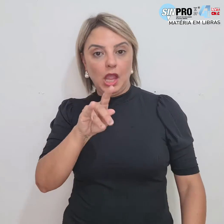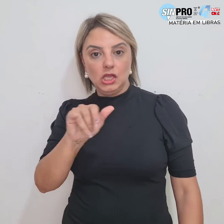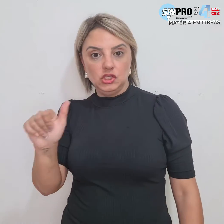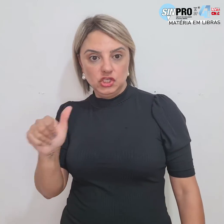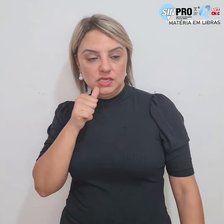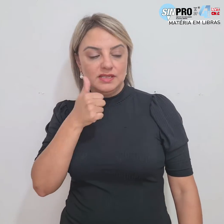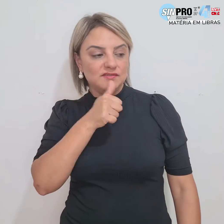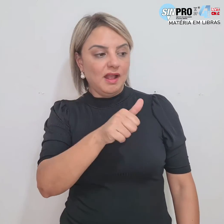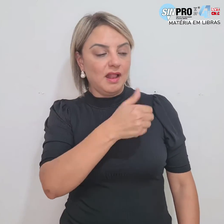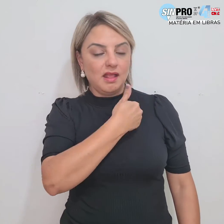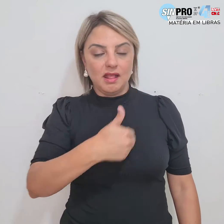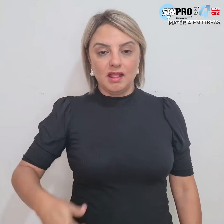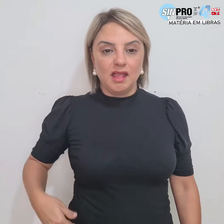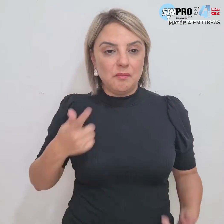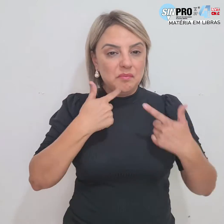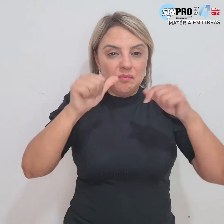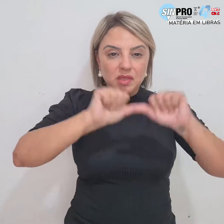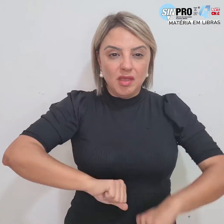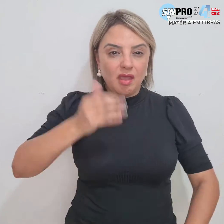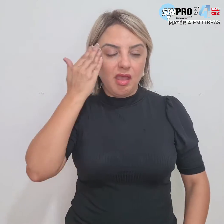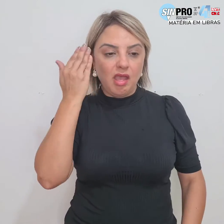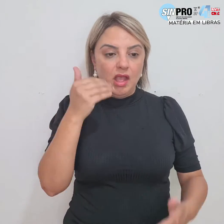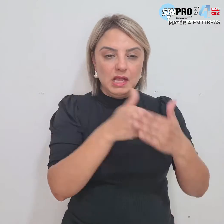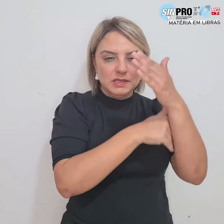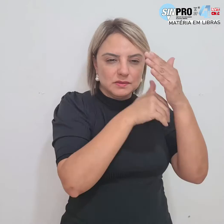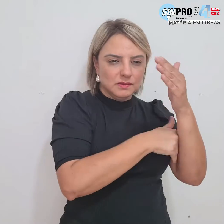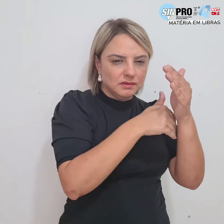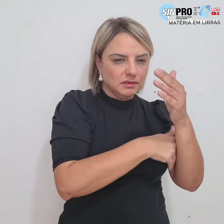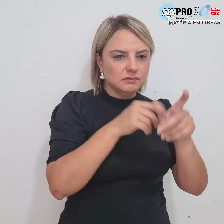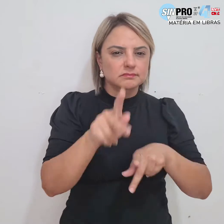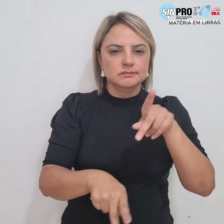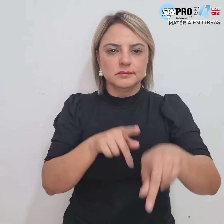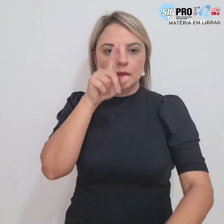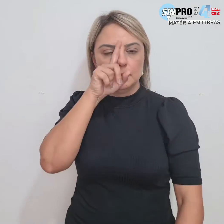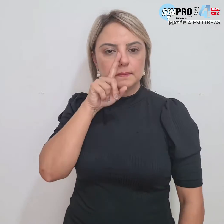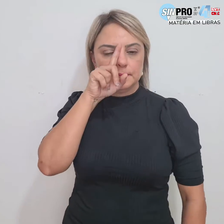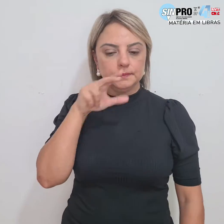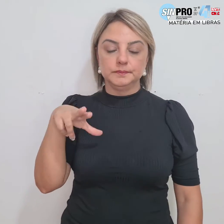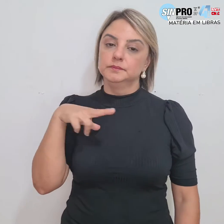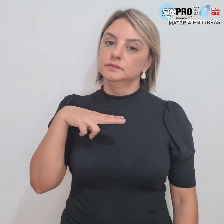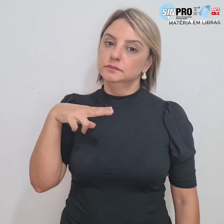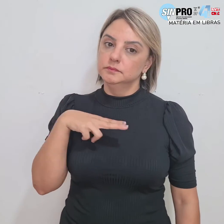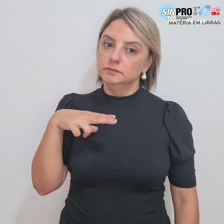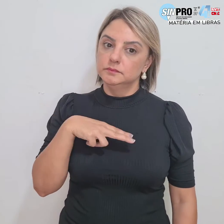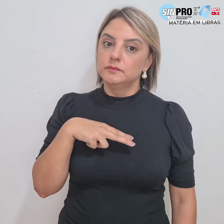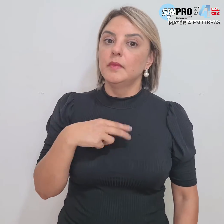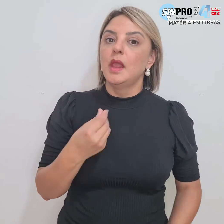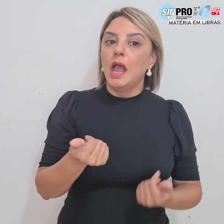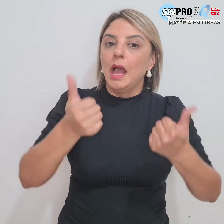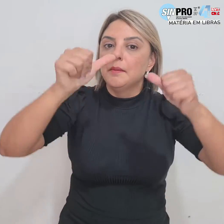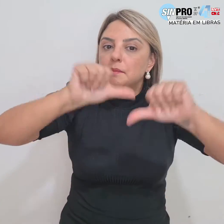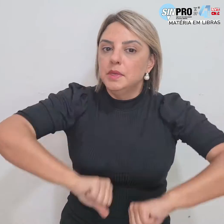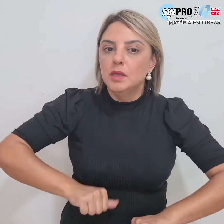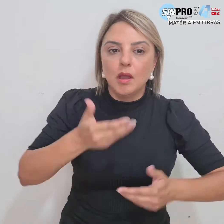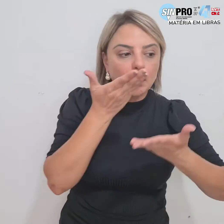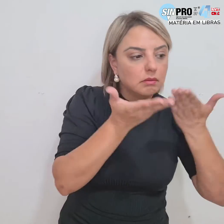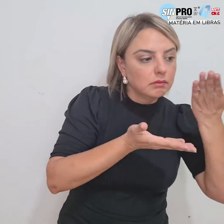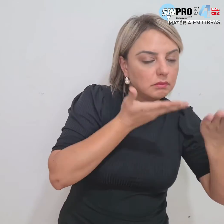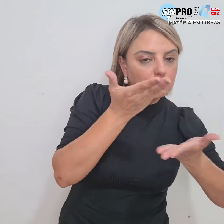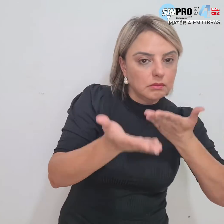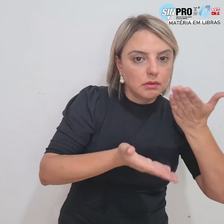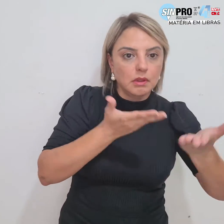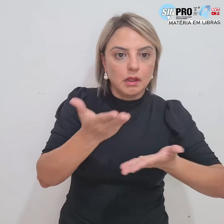Dias afirma que o pior na atitude do governador ibanês é esconder da população os riscos da privatização, como a